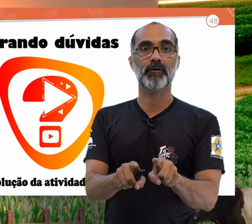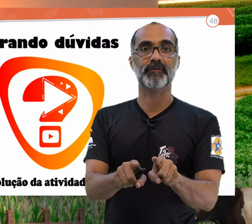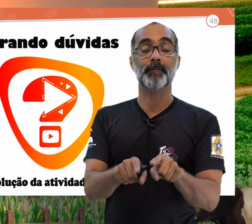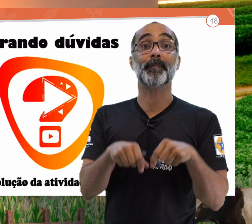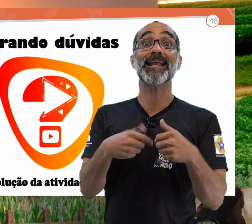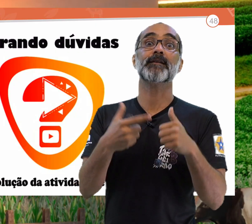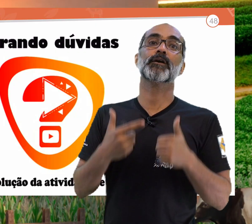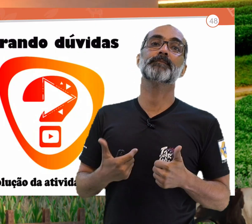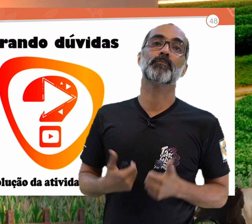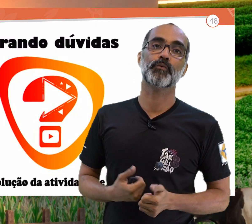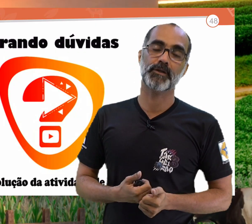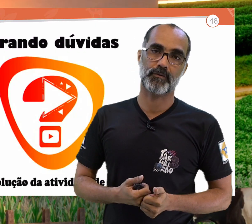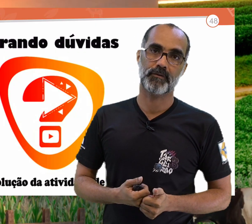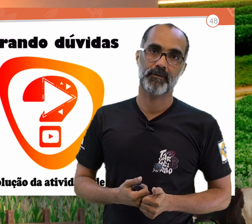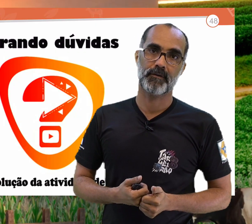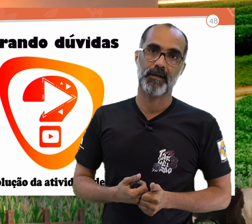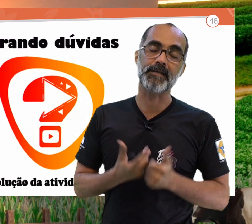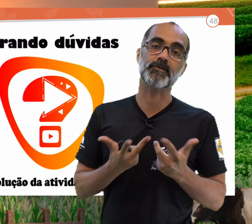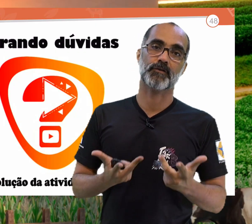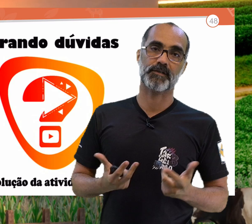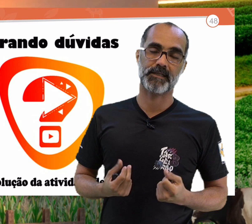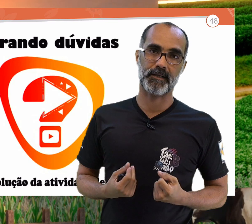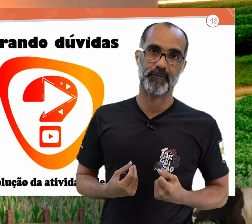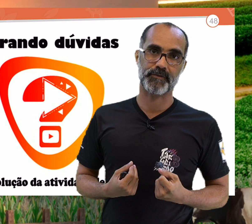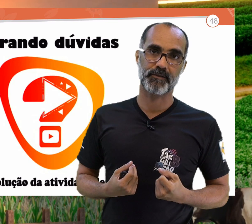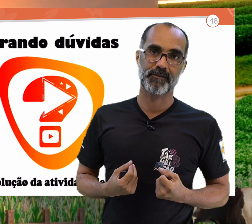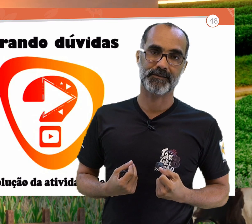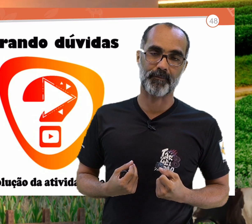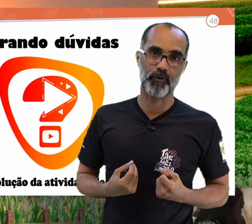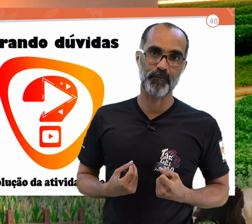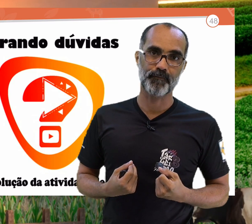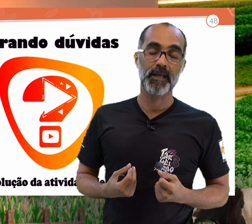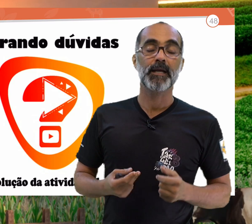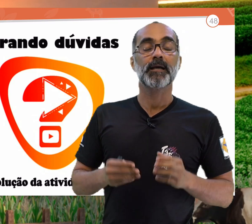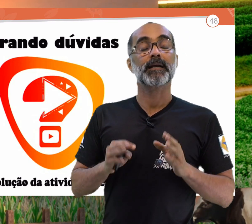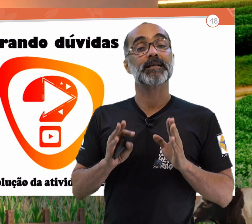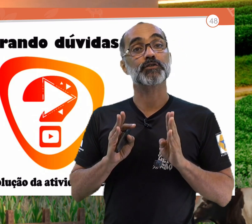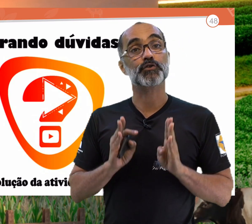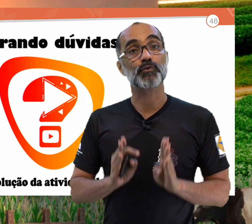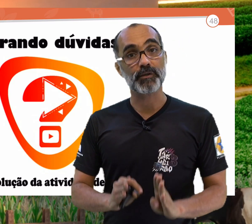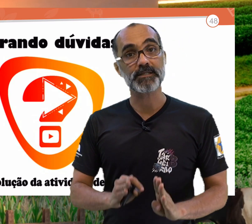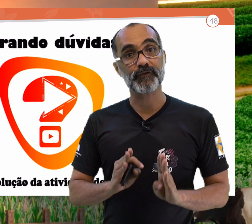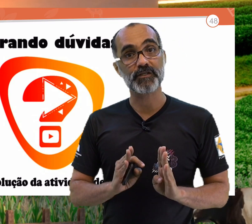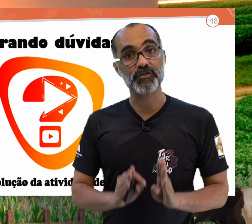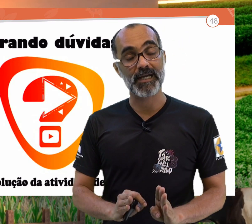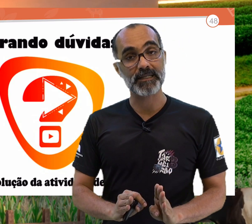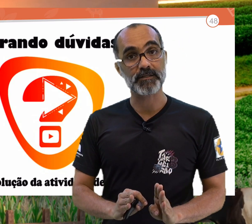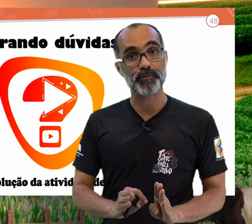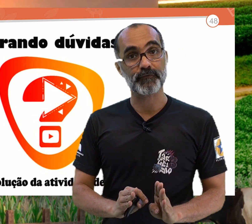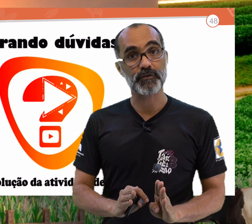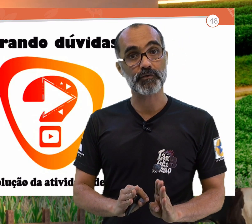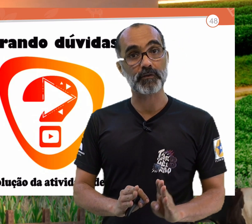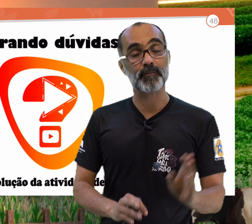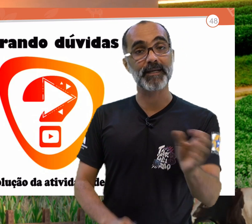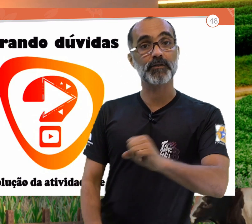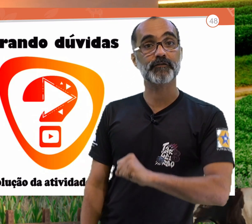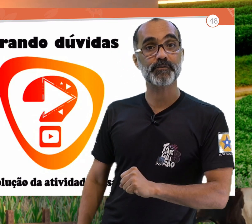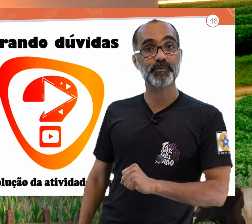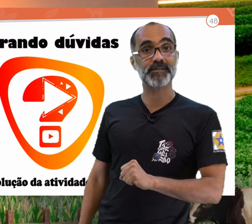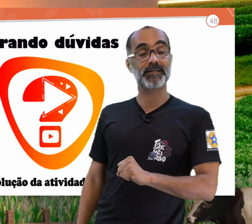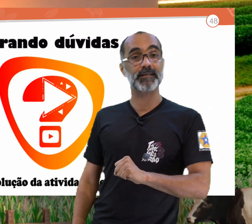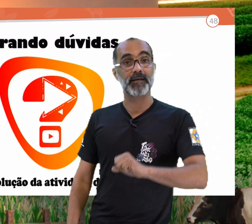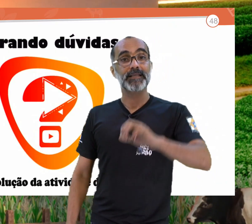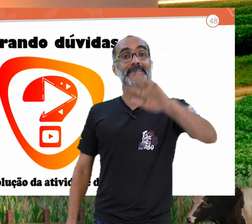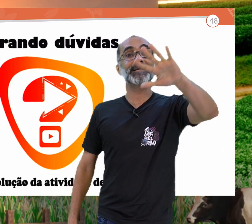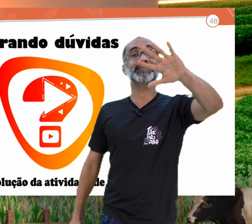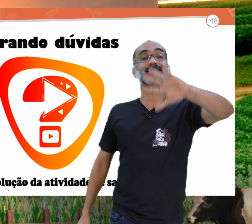na hora da prova melhora muito. É isso que nós queremos, tá bom? Questões fechadas, professor. Como é que